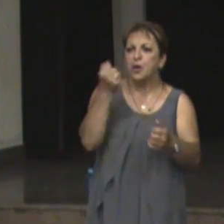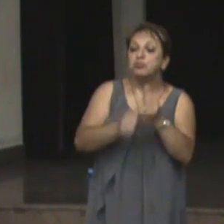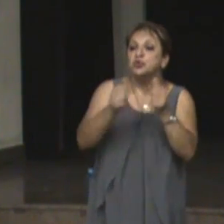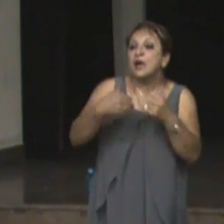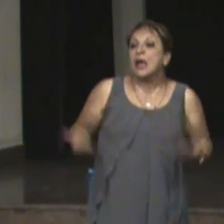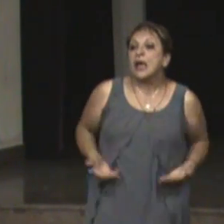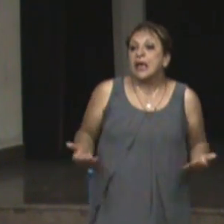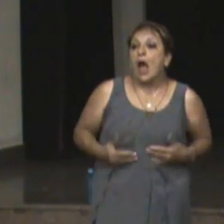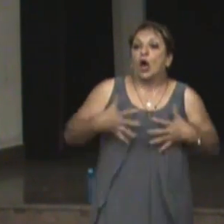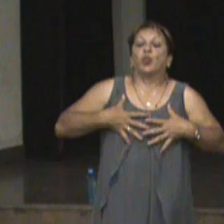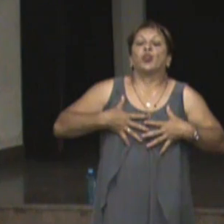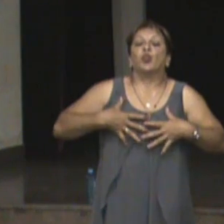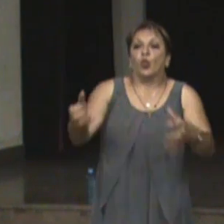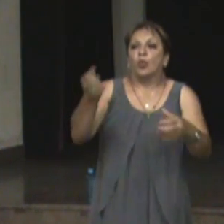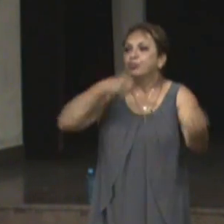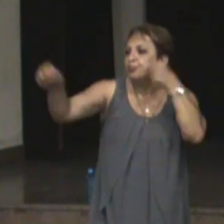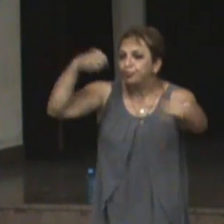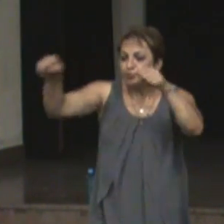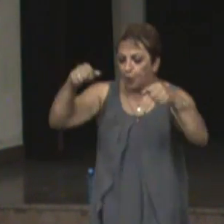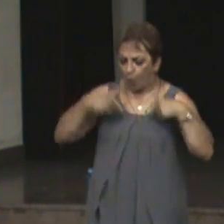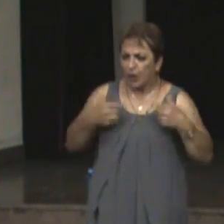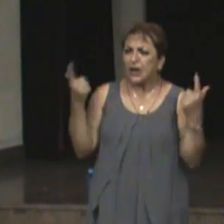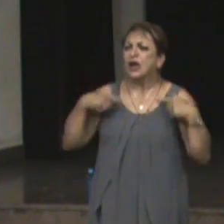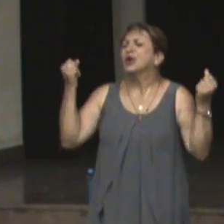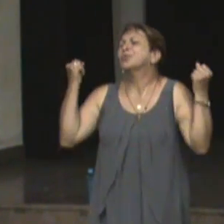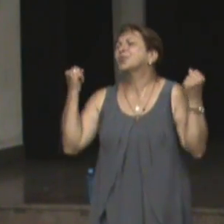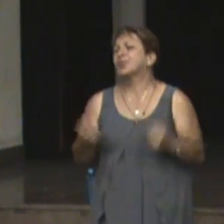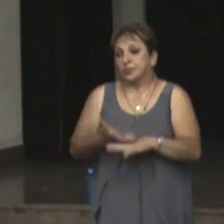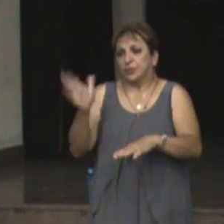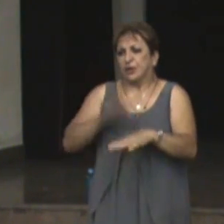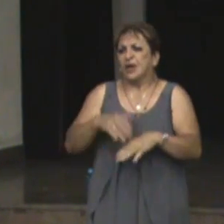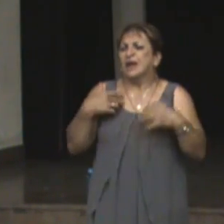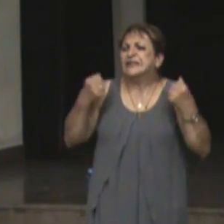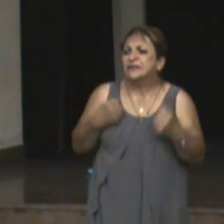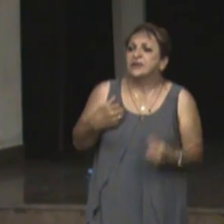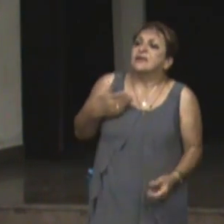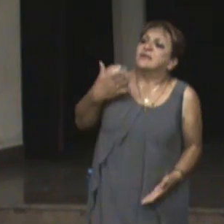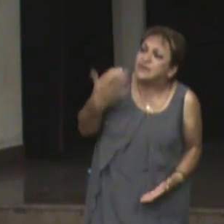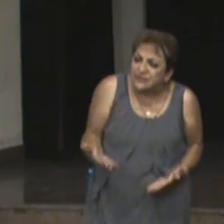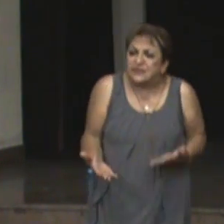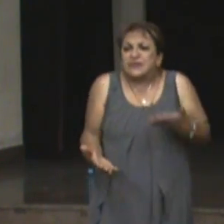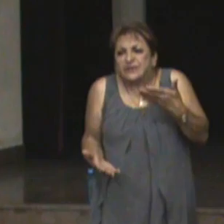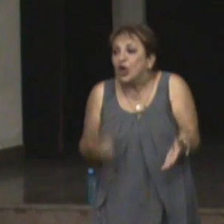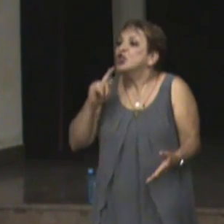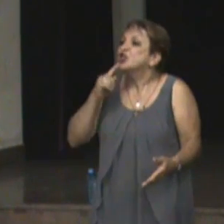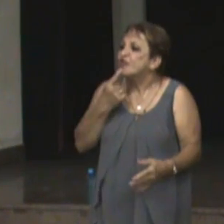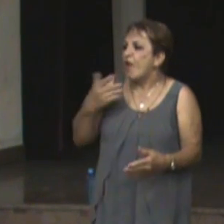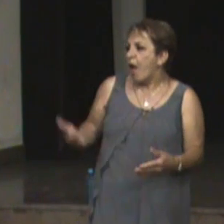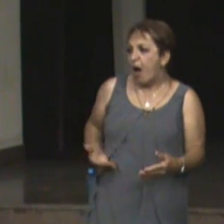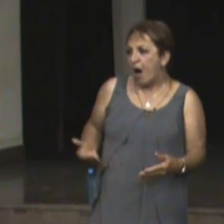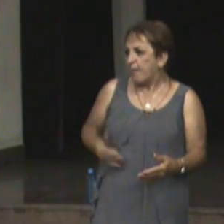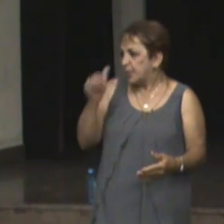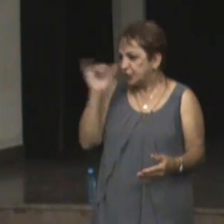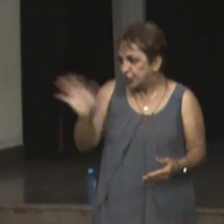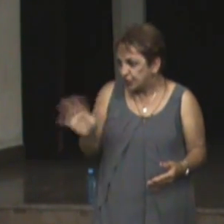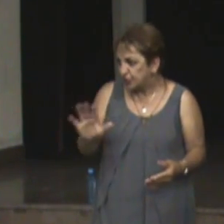մեր կենսական ուժերն ու կարողությունները, մեզանից խլում է հույսը, ապրելու կարողությունը, եռանդը։ Բավական է